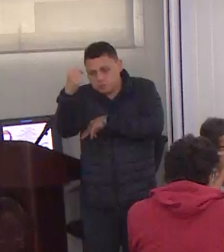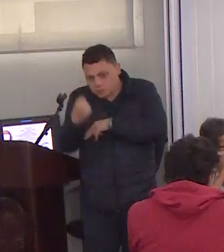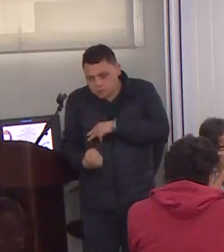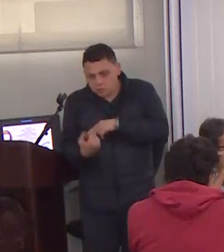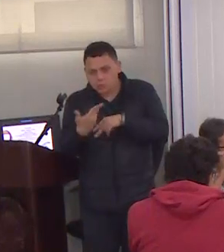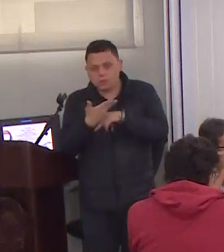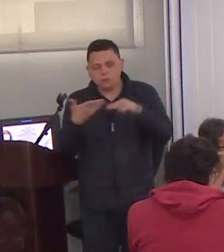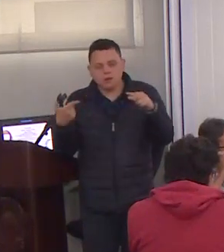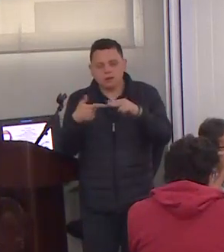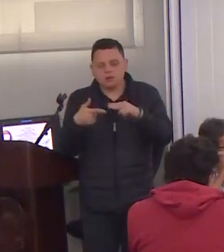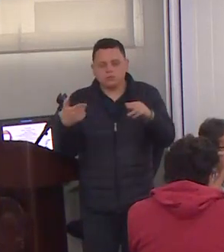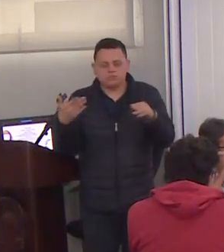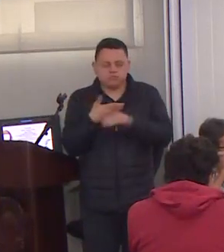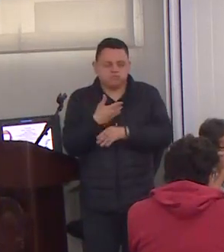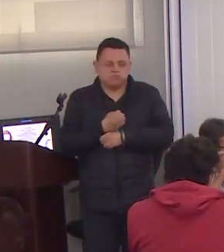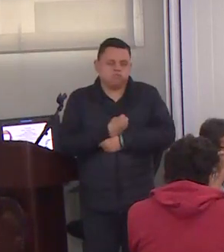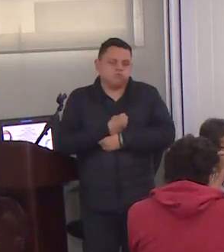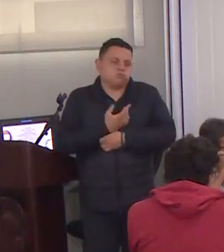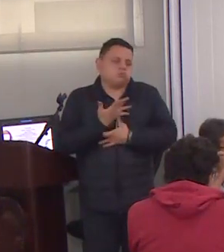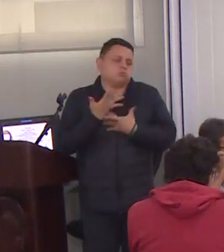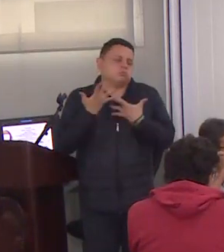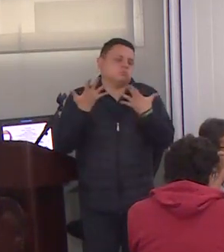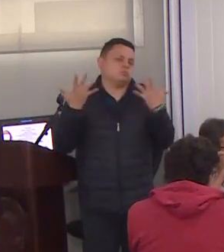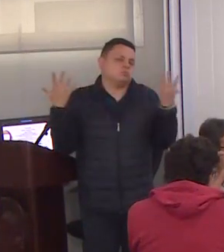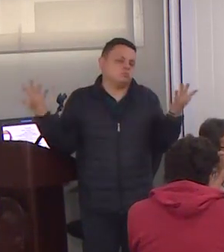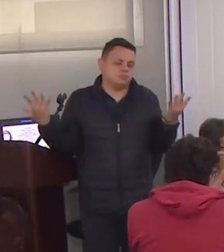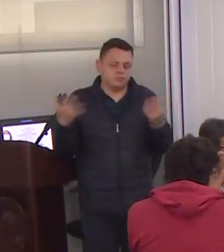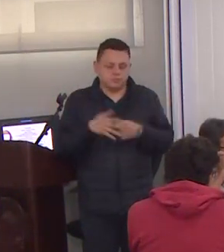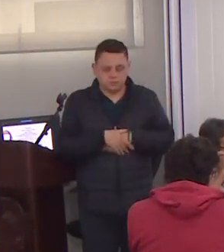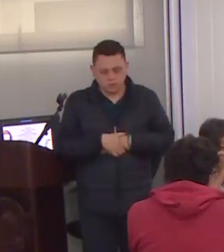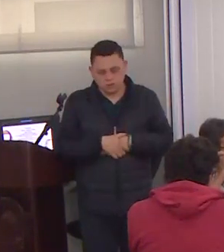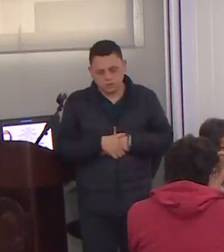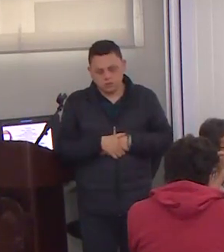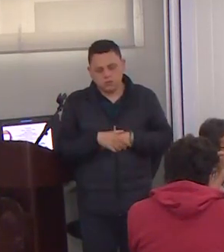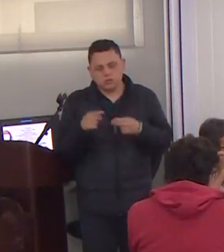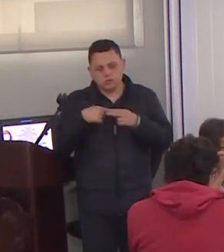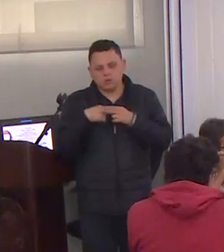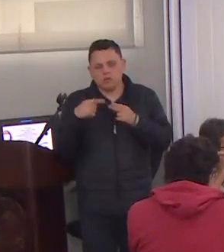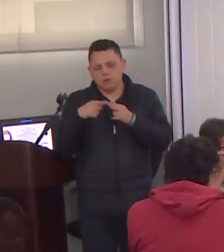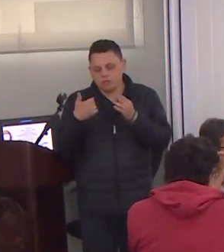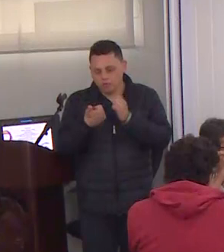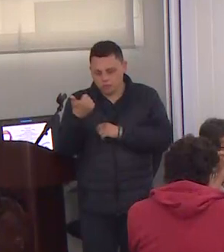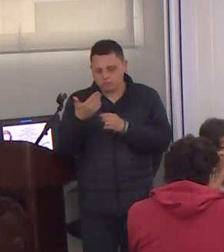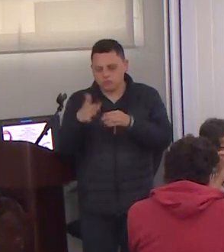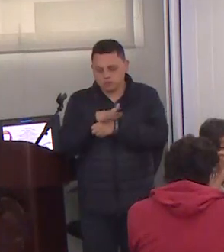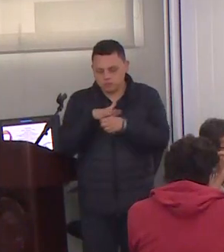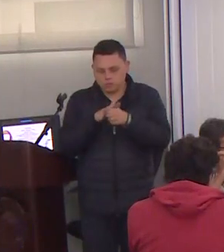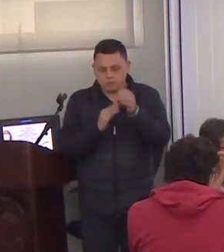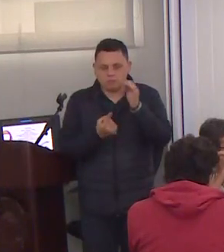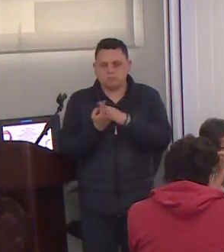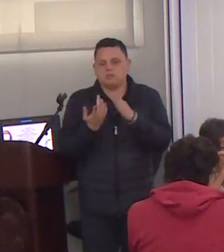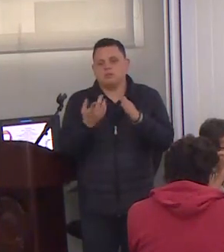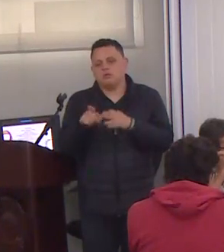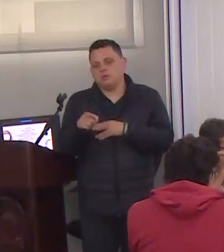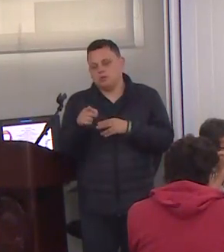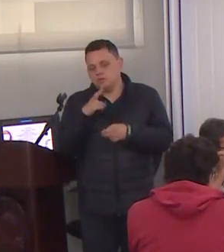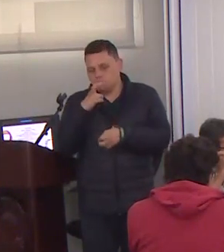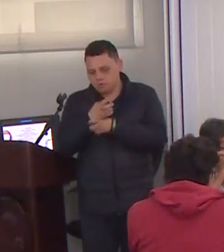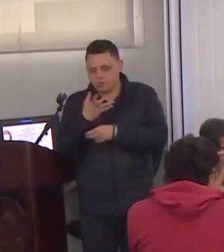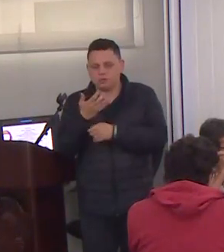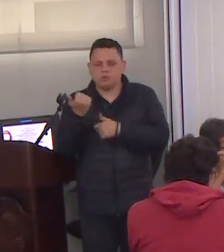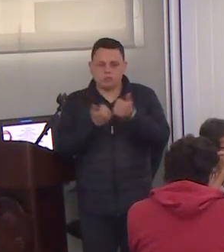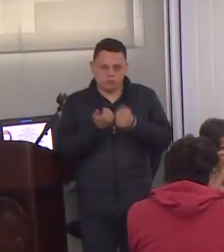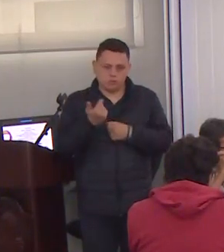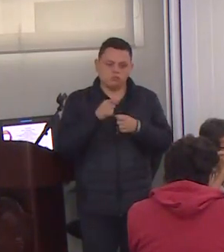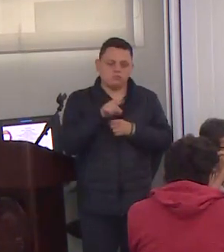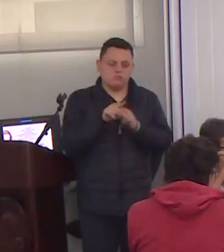los problemas se desbordan y se encuentran con otro tipo de riesgos psicosociales entonces encontramos chicos con